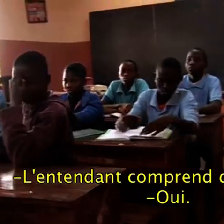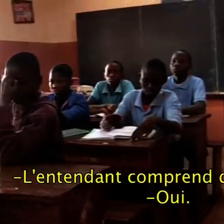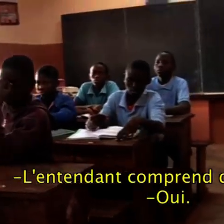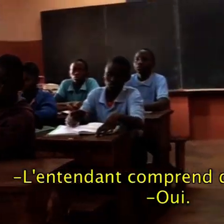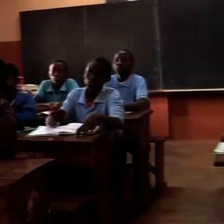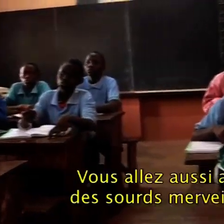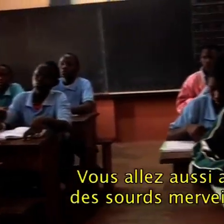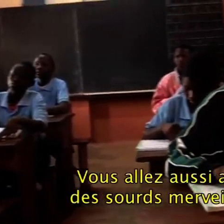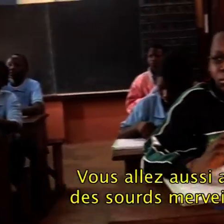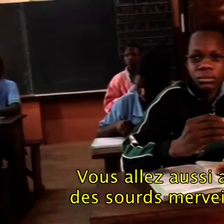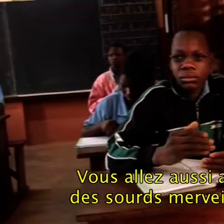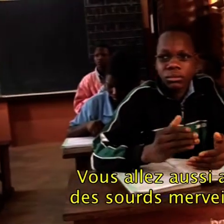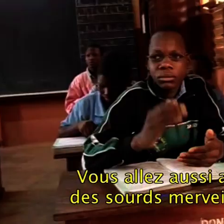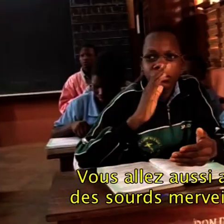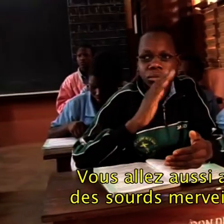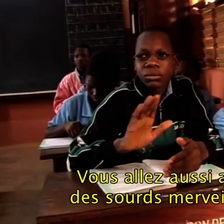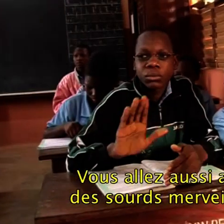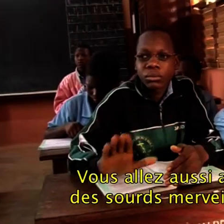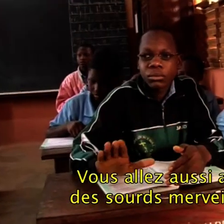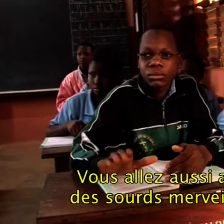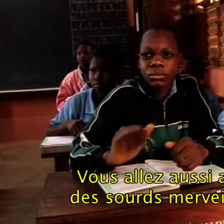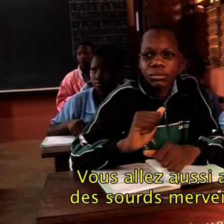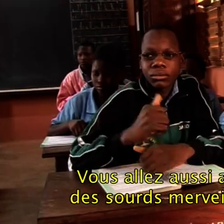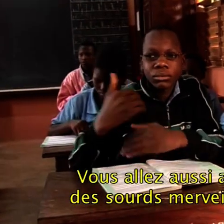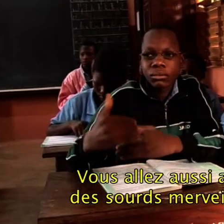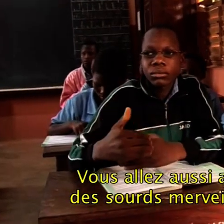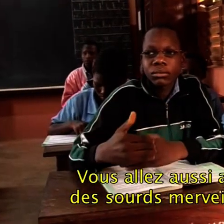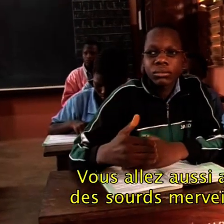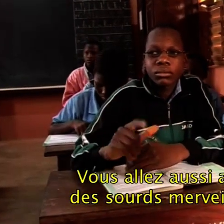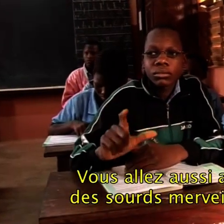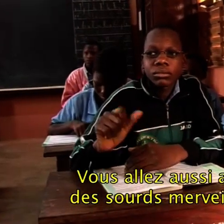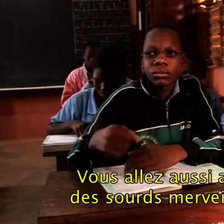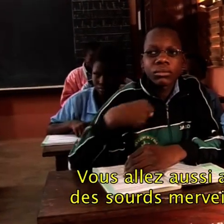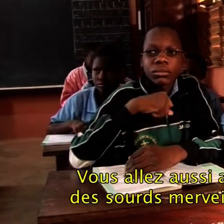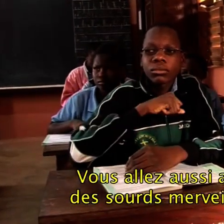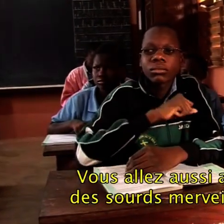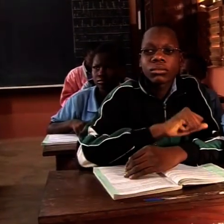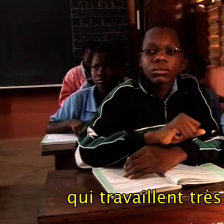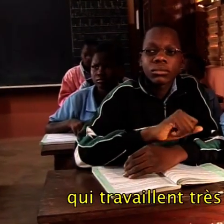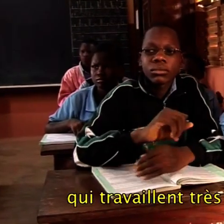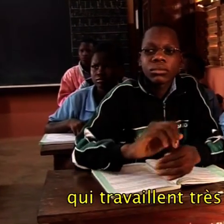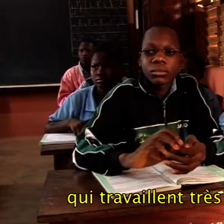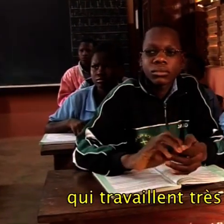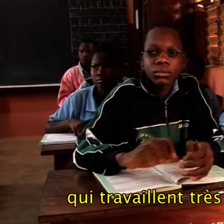chances. Mais il y a aussi des fois, vous allez voir des sourds merveilleux, des sourds qui travaillent très bien,